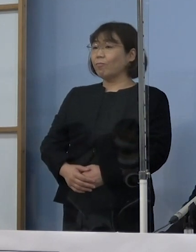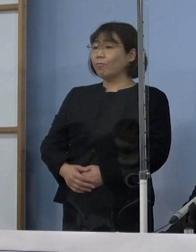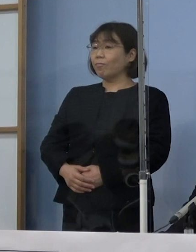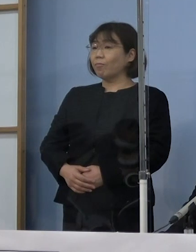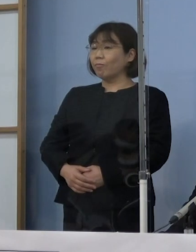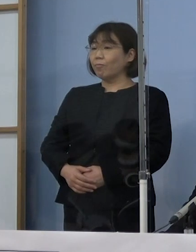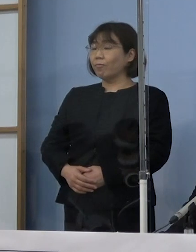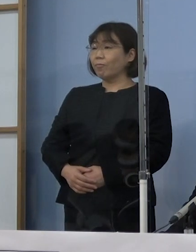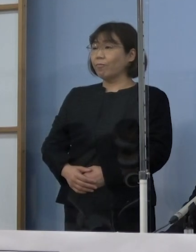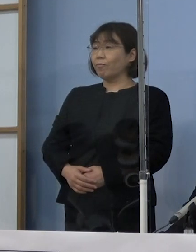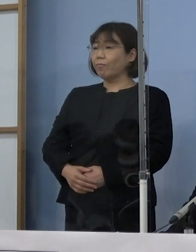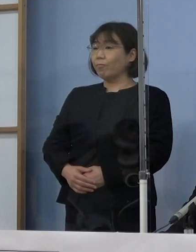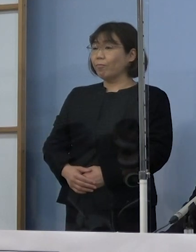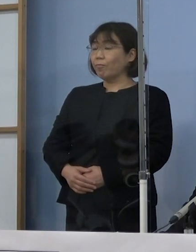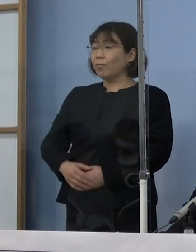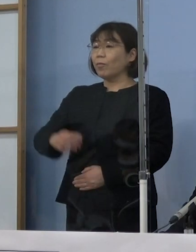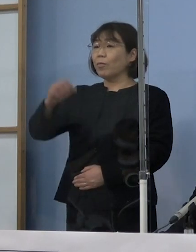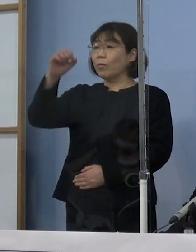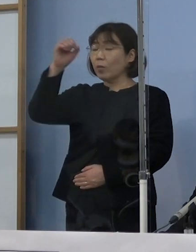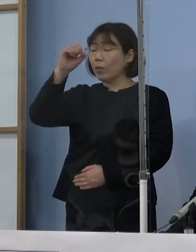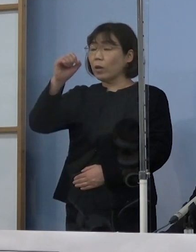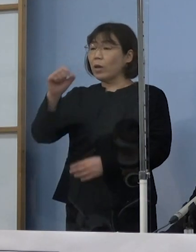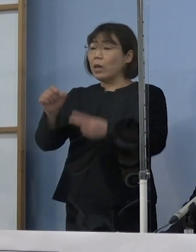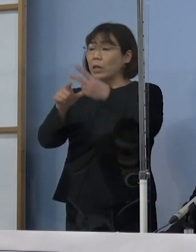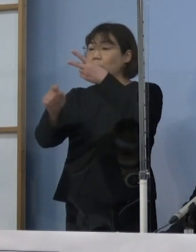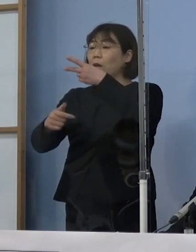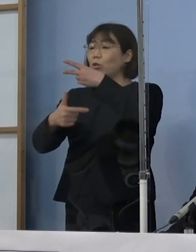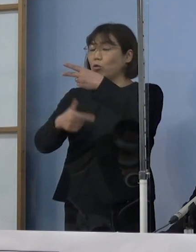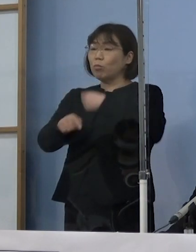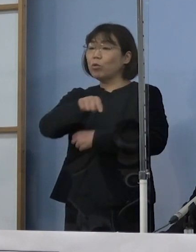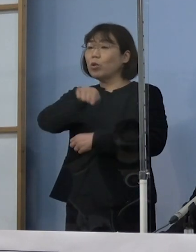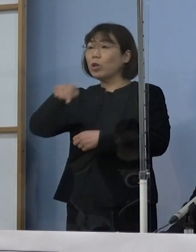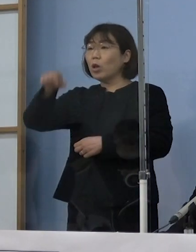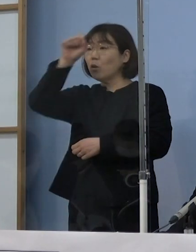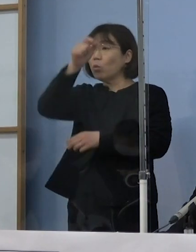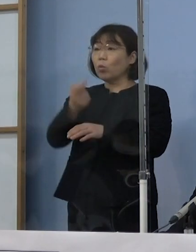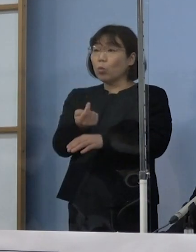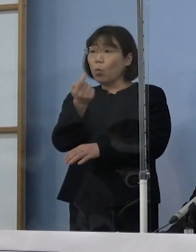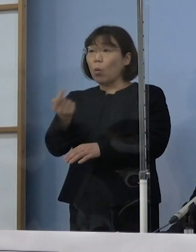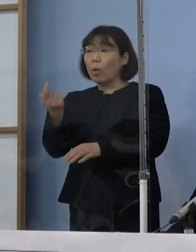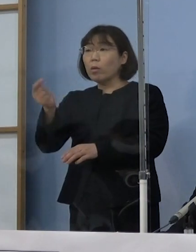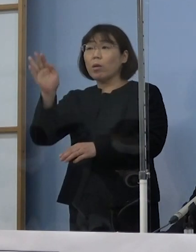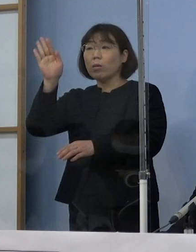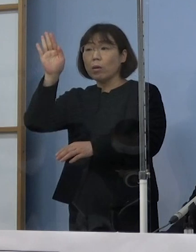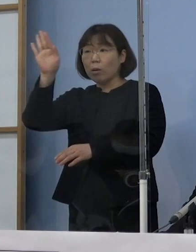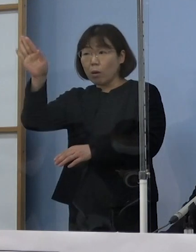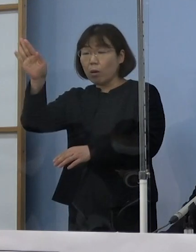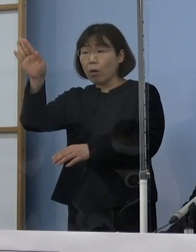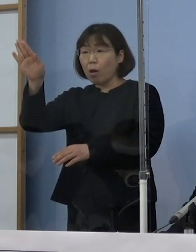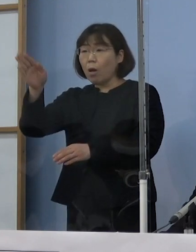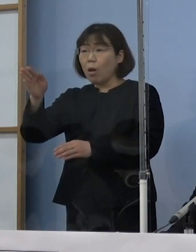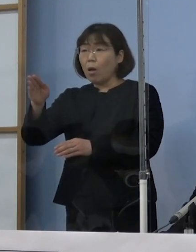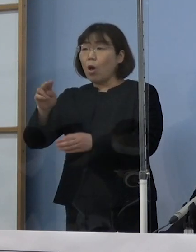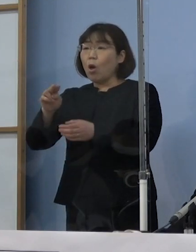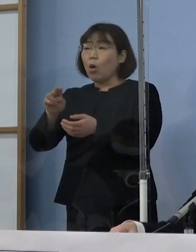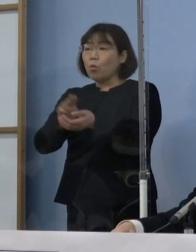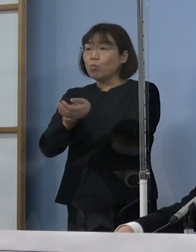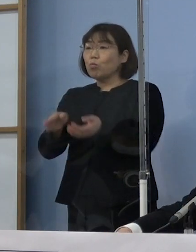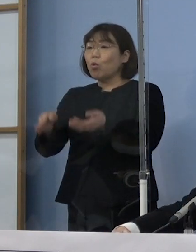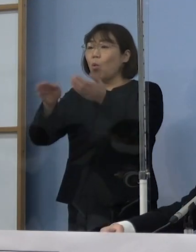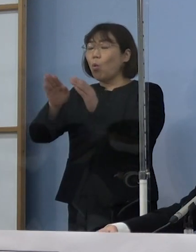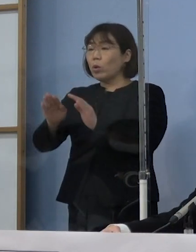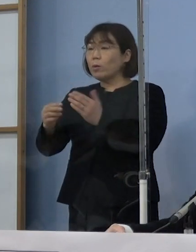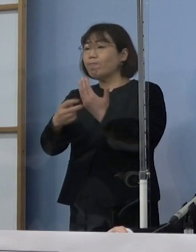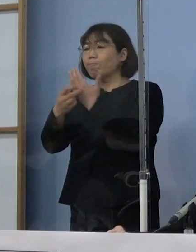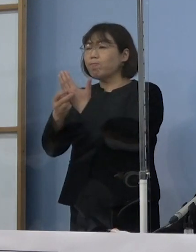症状2月6日にそれぞれ出てから、はい、結構 感染、あ、その受診されるまでの期間